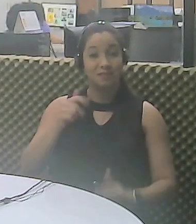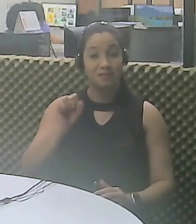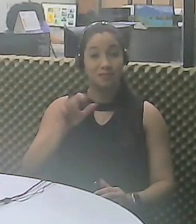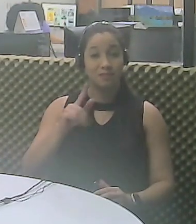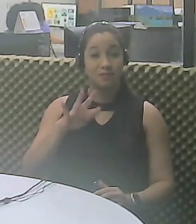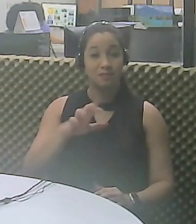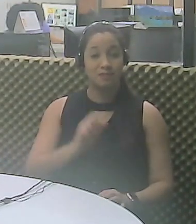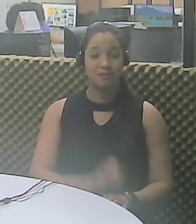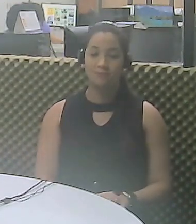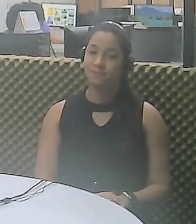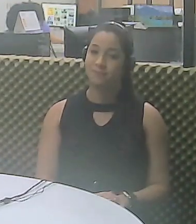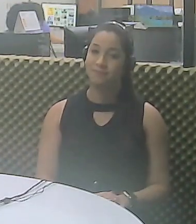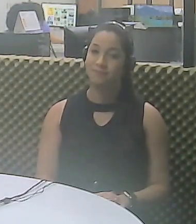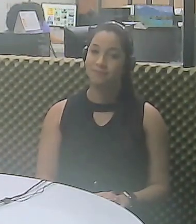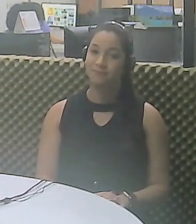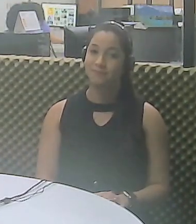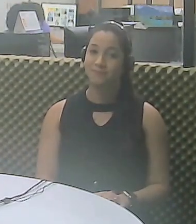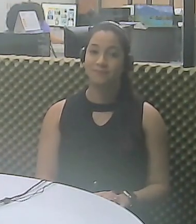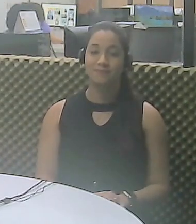livre.